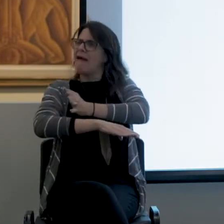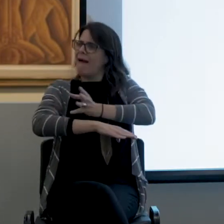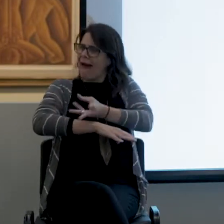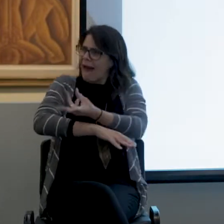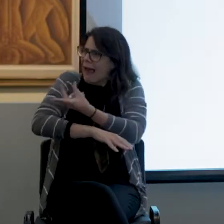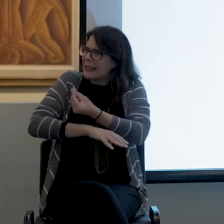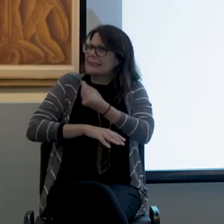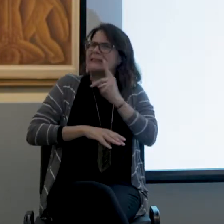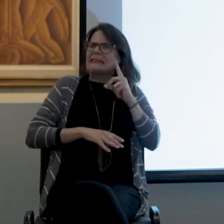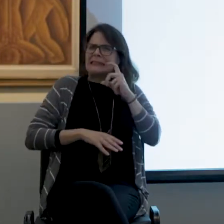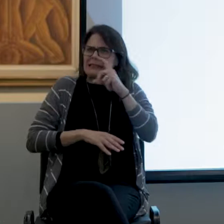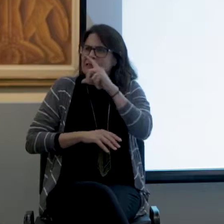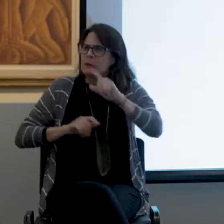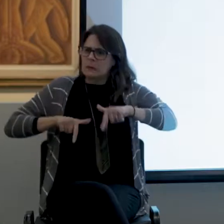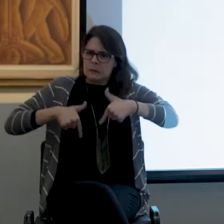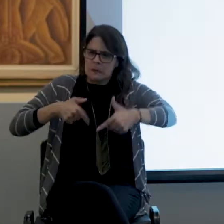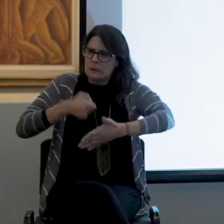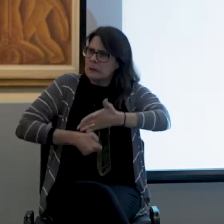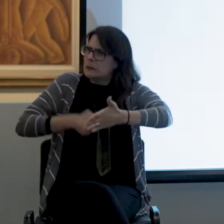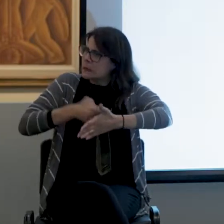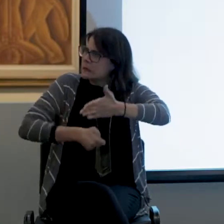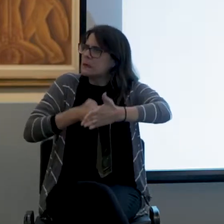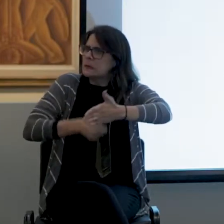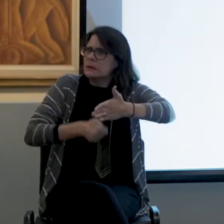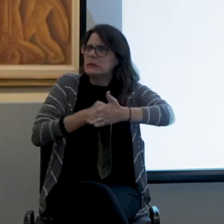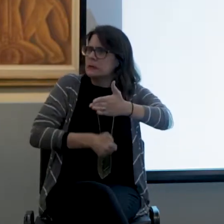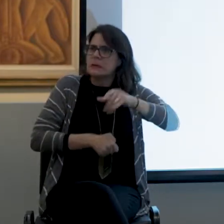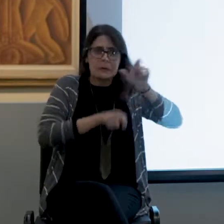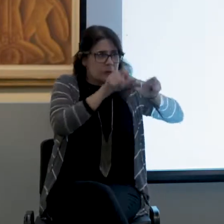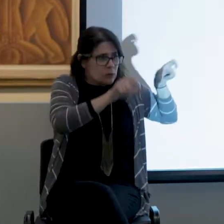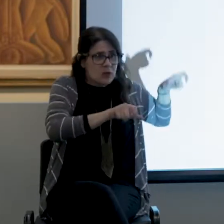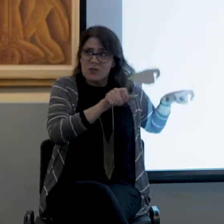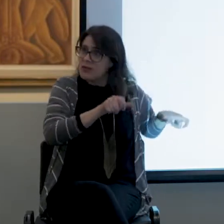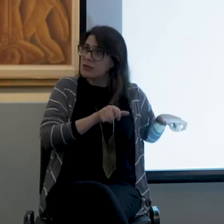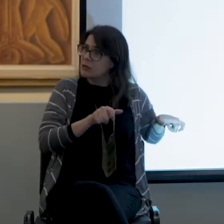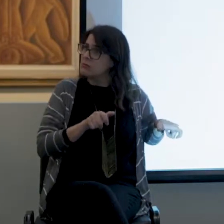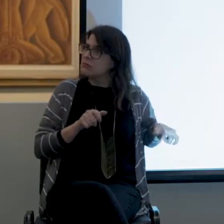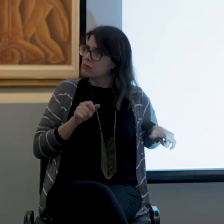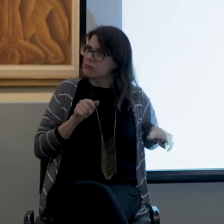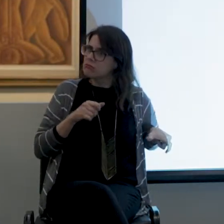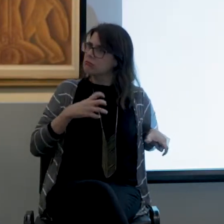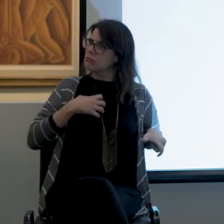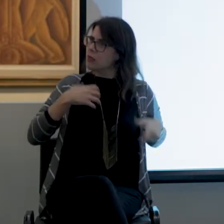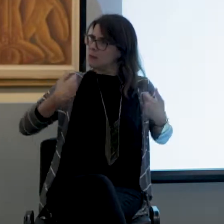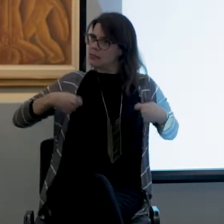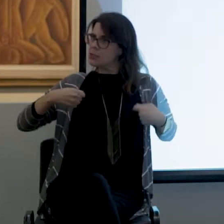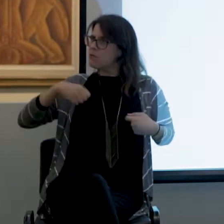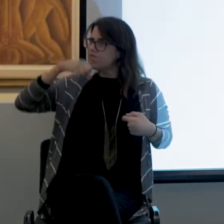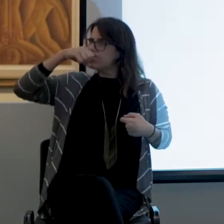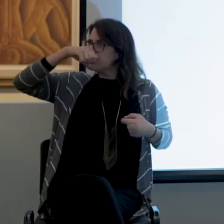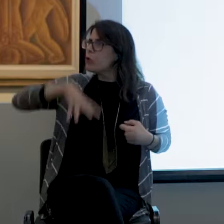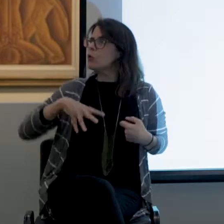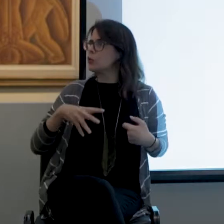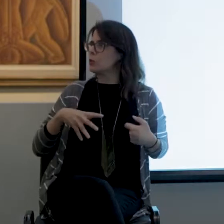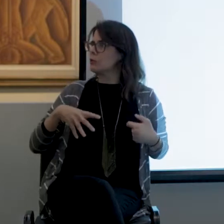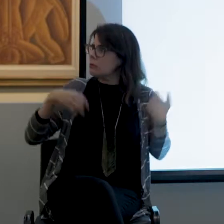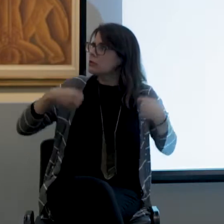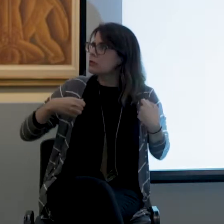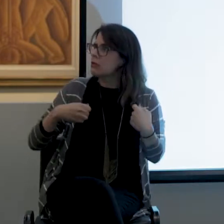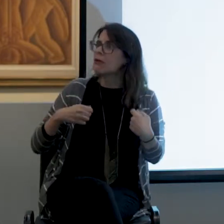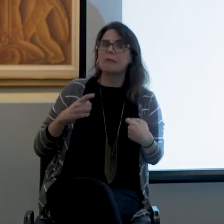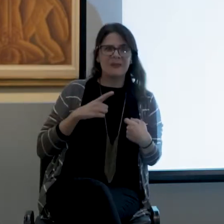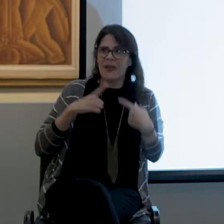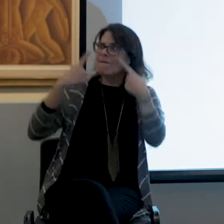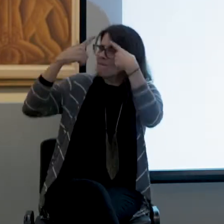vão lutando brutalmente, e quando eu digo brutalmente, é brutal mesmo, porque, de novo, eu vou voltar à questão da violência. Tudo isso envolve